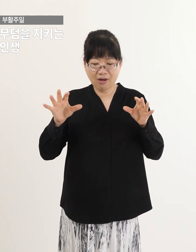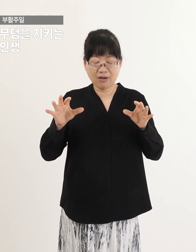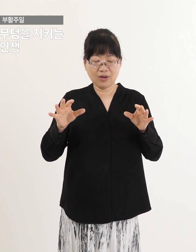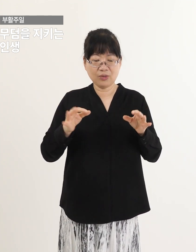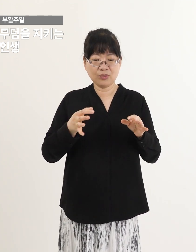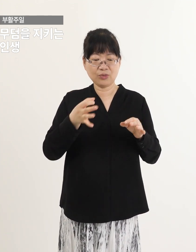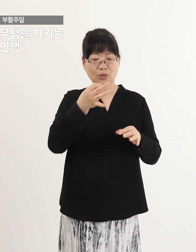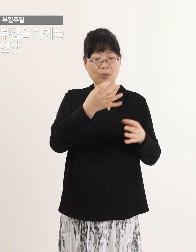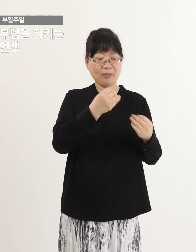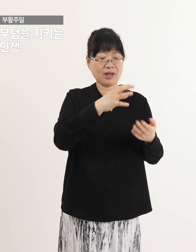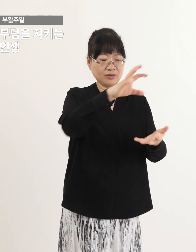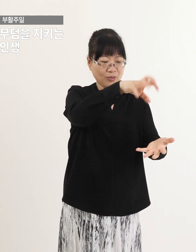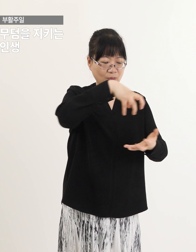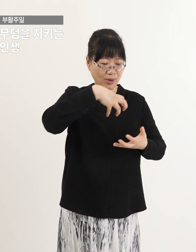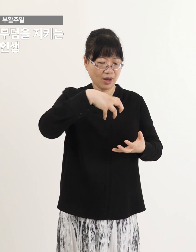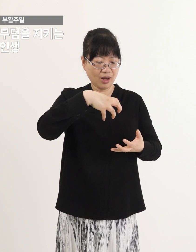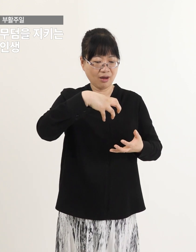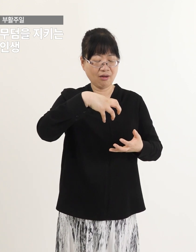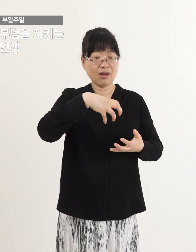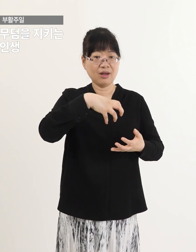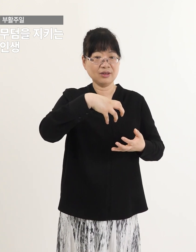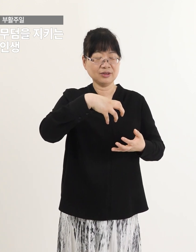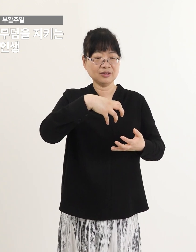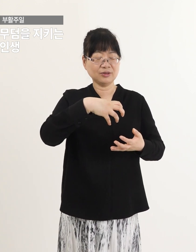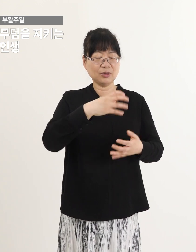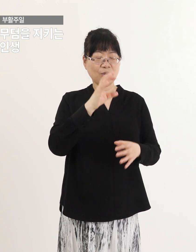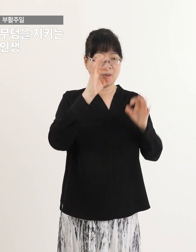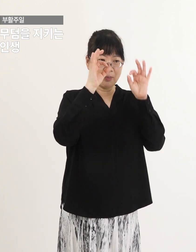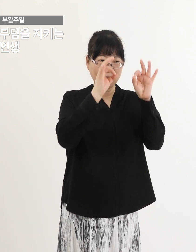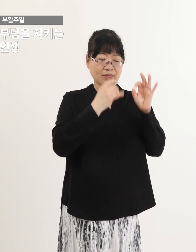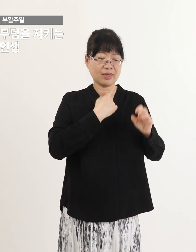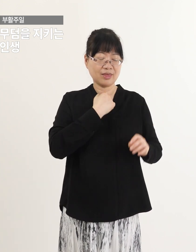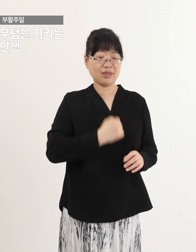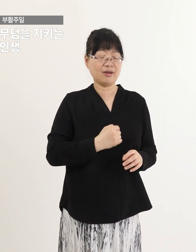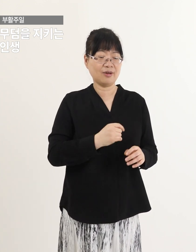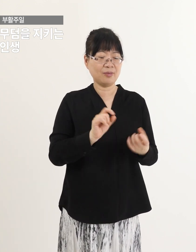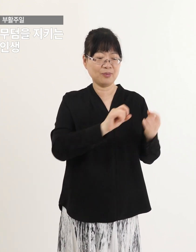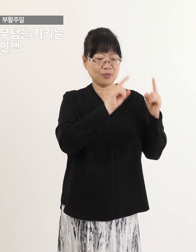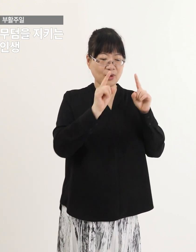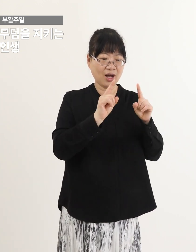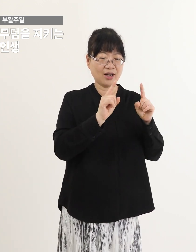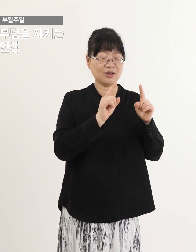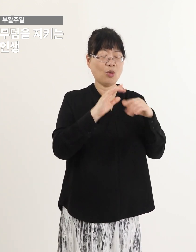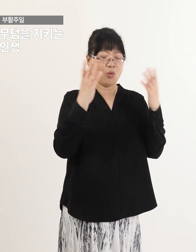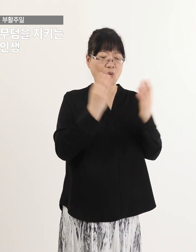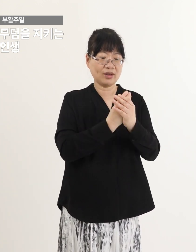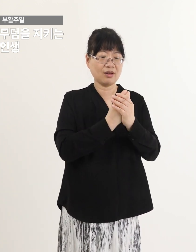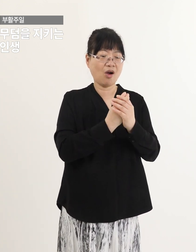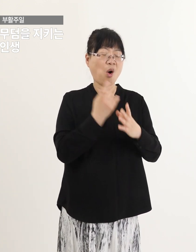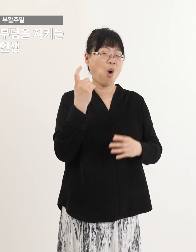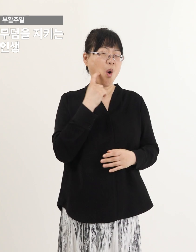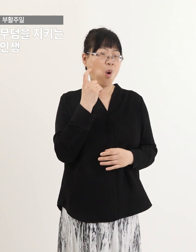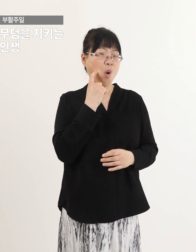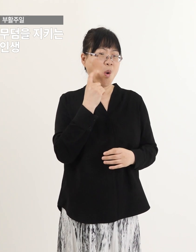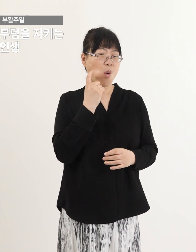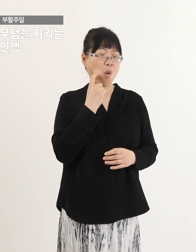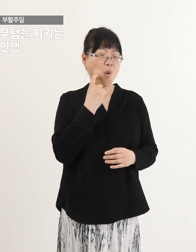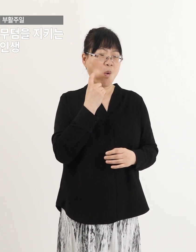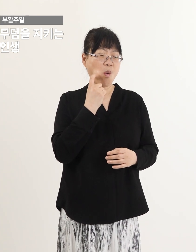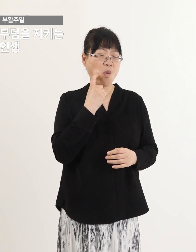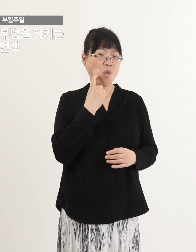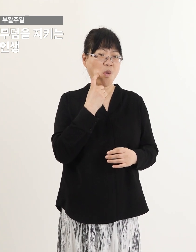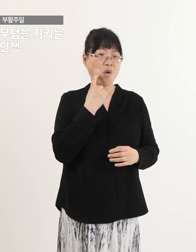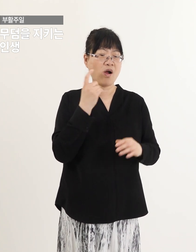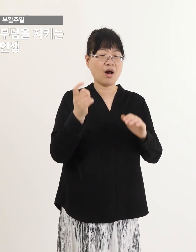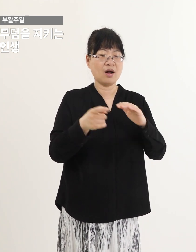주니까 그 목격한 부활을 완전히 뒤집고 도둑설의 유포자로 앞잡이가